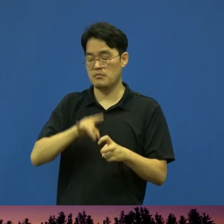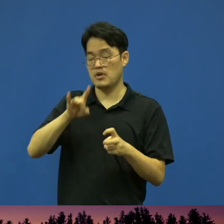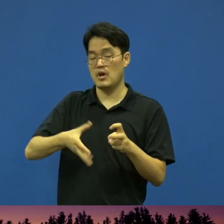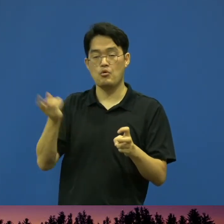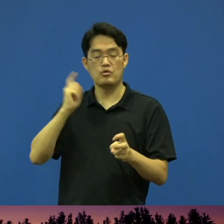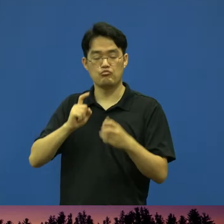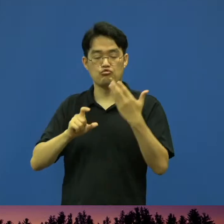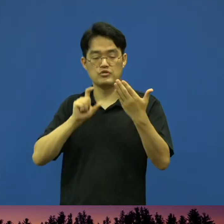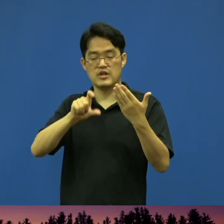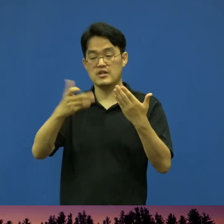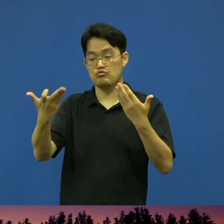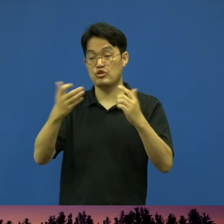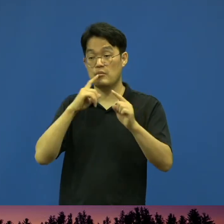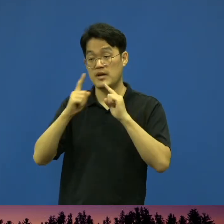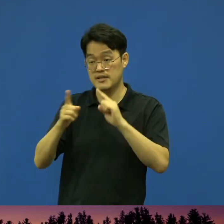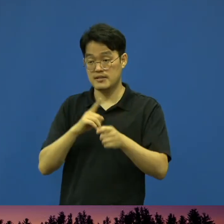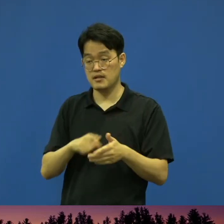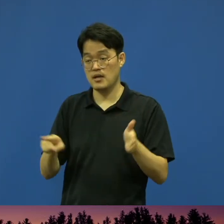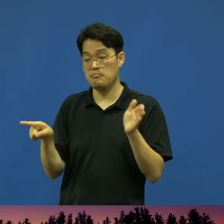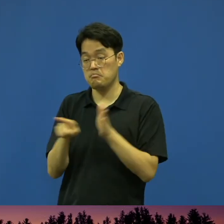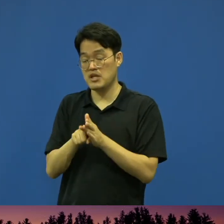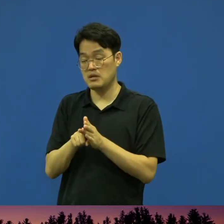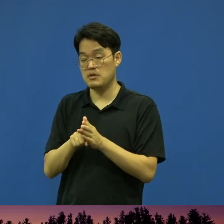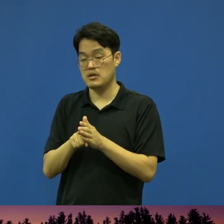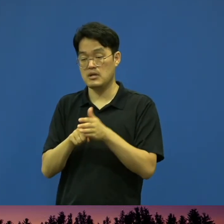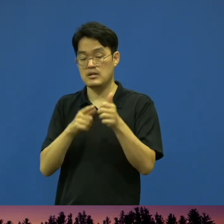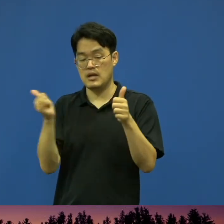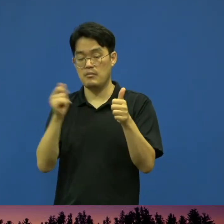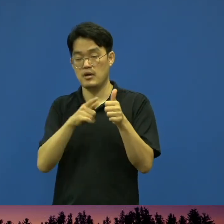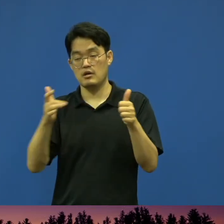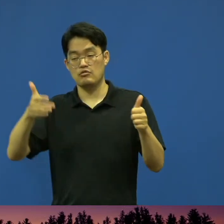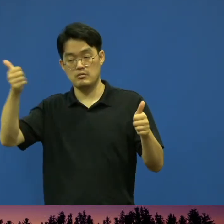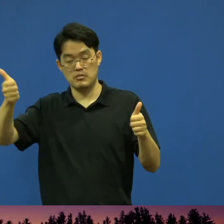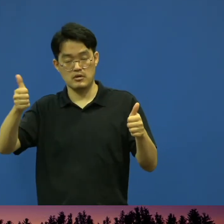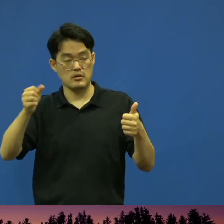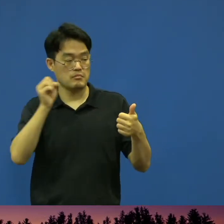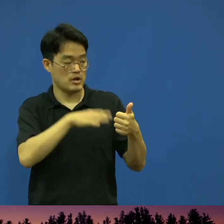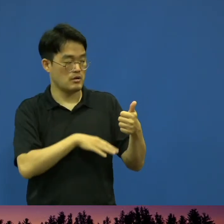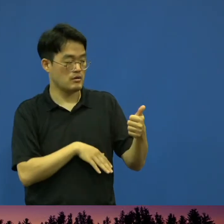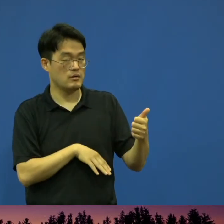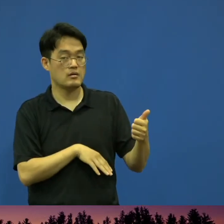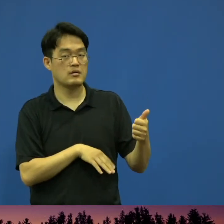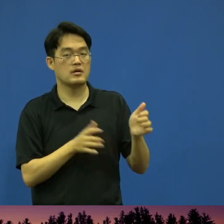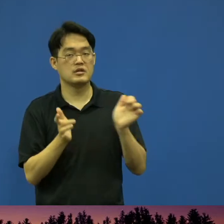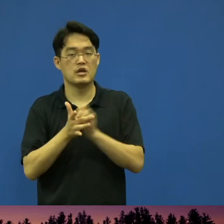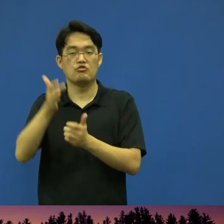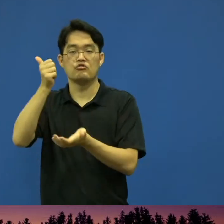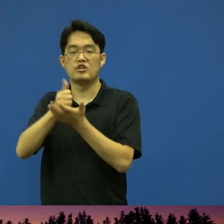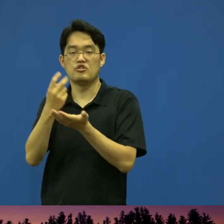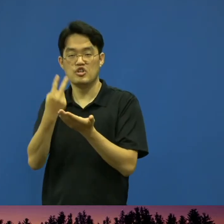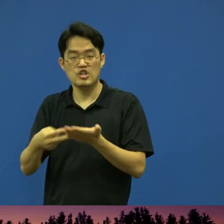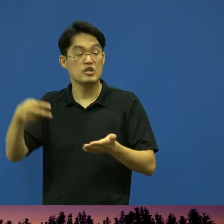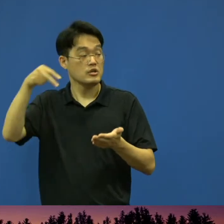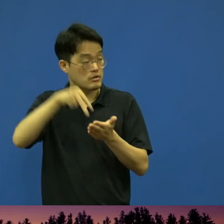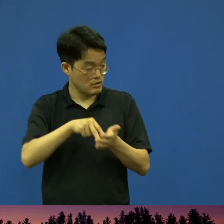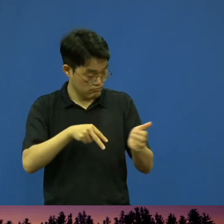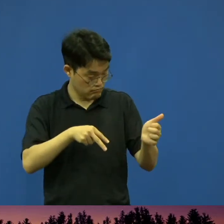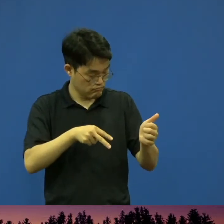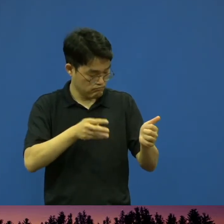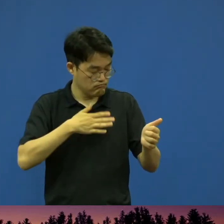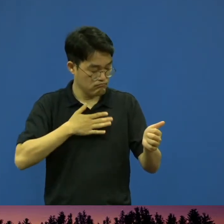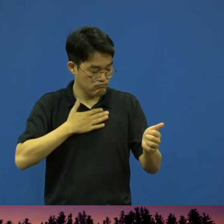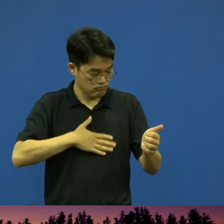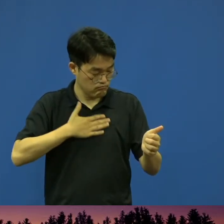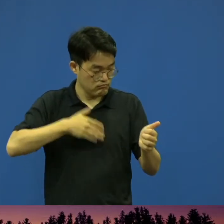볼까요? 믿음이 있었던 그에게 예수님은 이렇게 반응하십니다. 예수께서 일어나